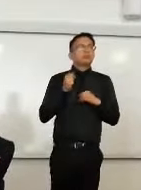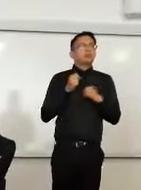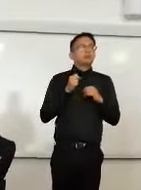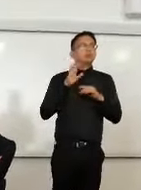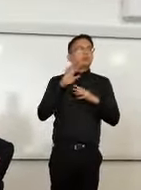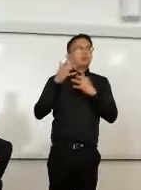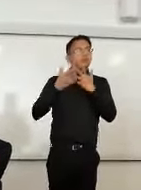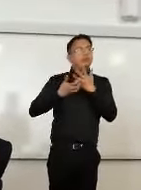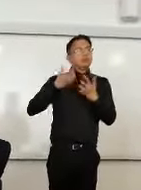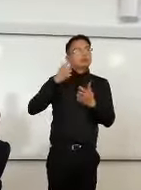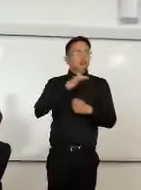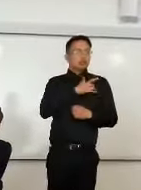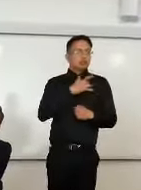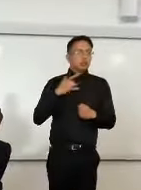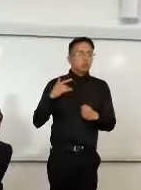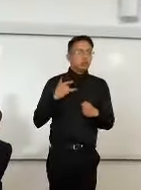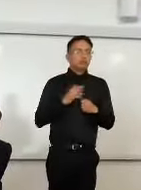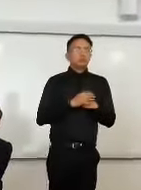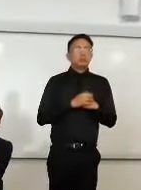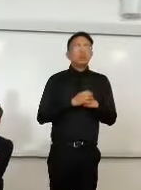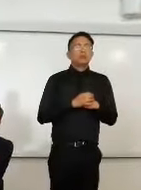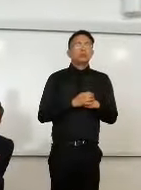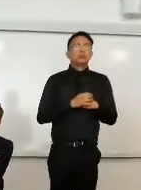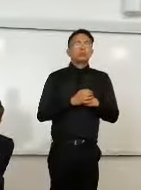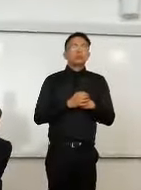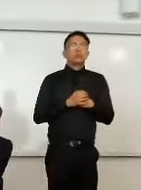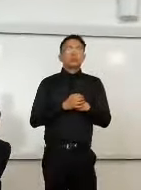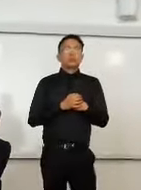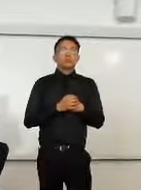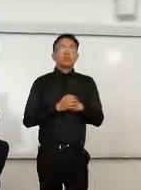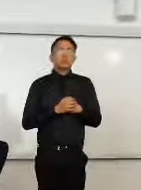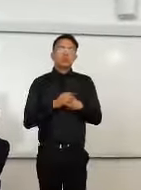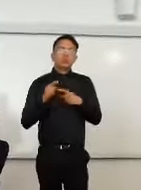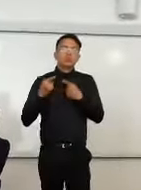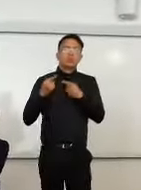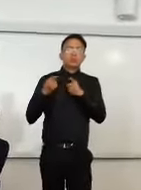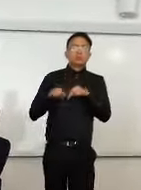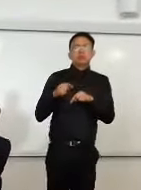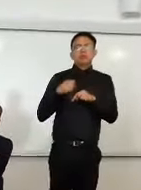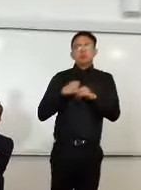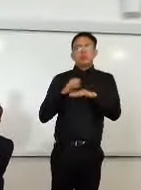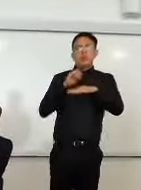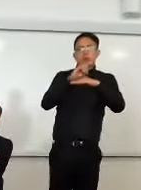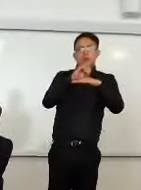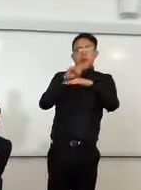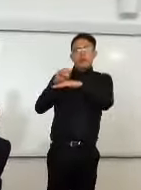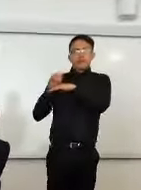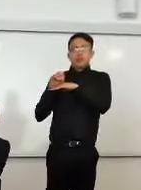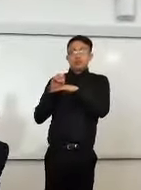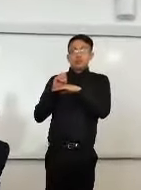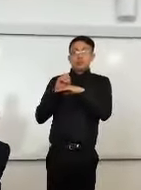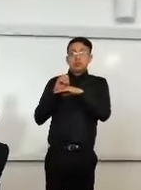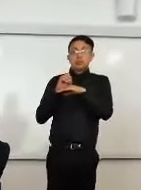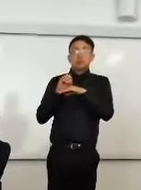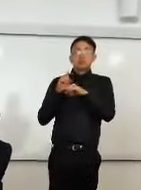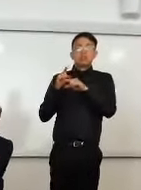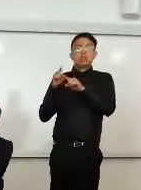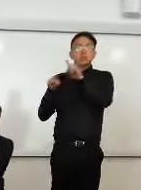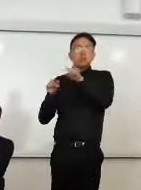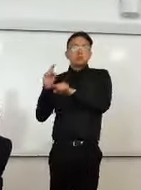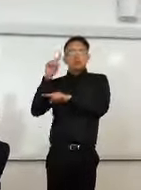sistema de salud, incluso organizaciones no gubernamentales. Entonces quisimos como tener